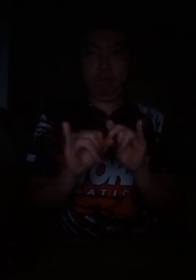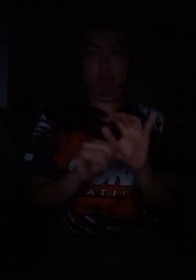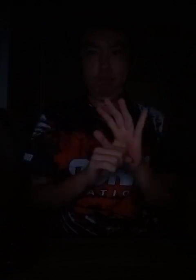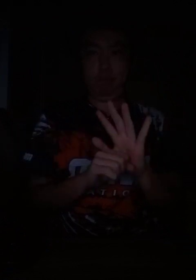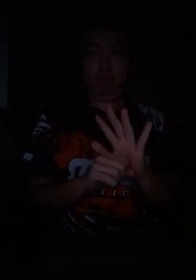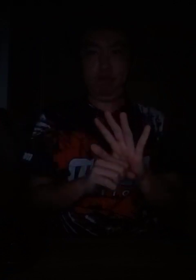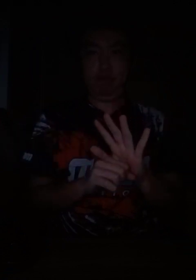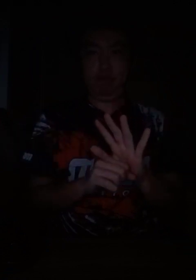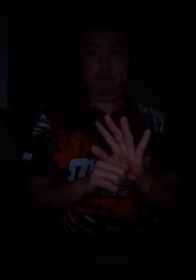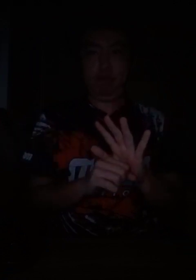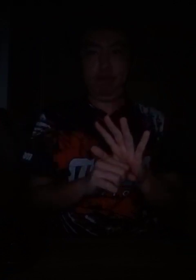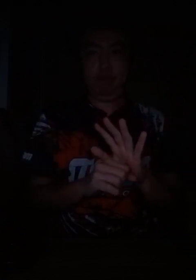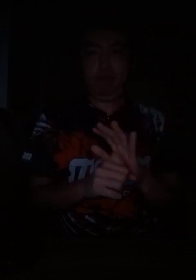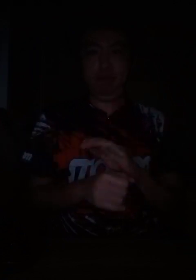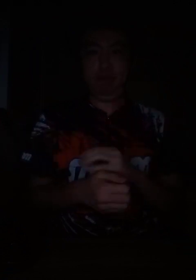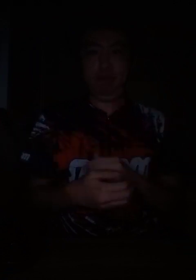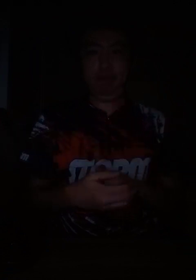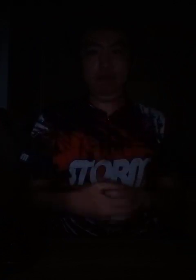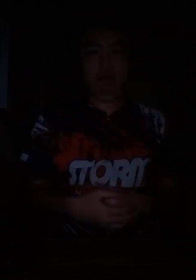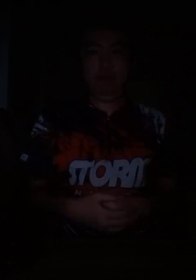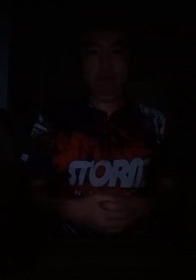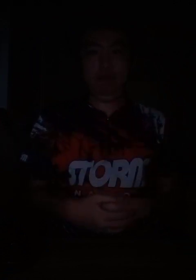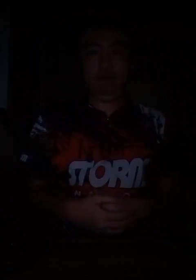밝혔습니다. 연합뉴스TV 신세롬입니다.